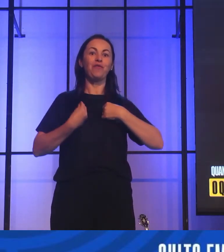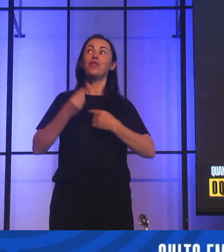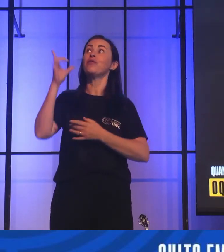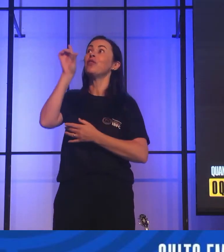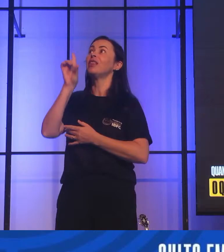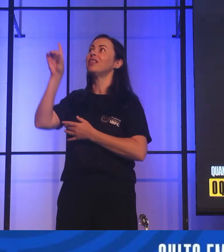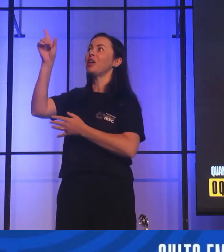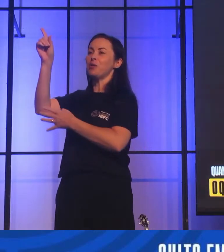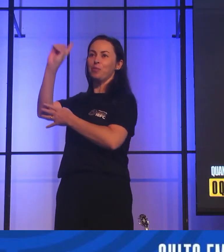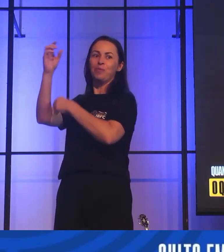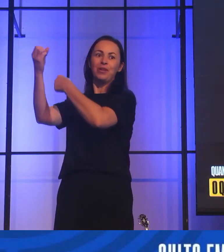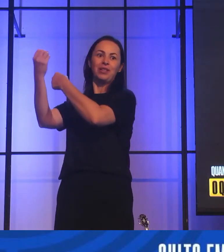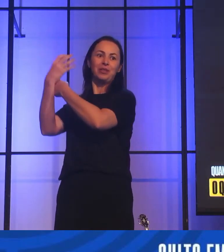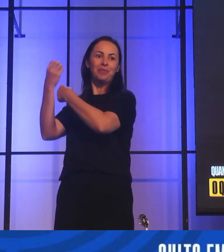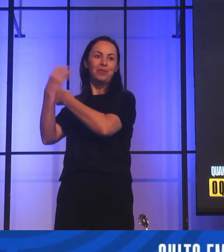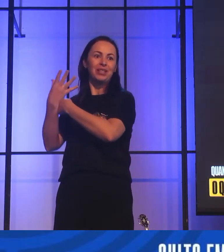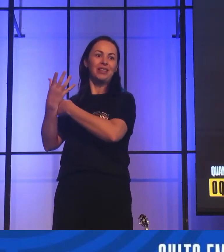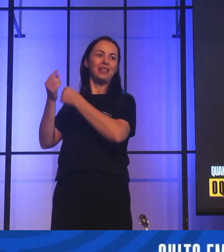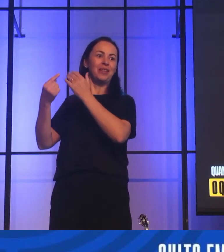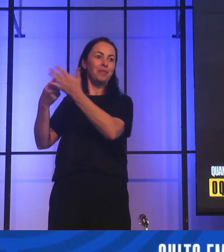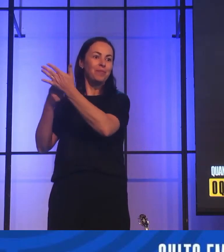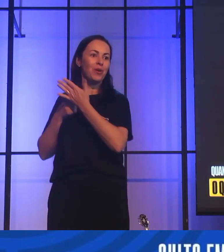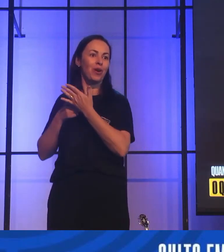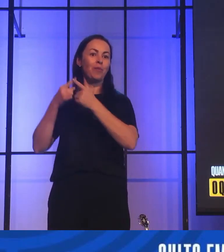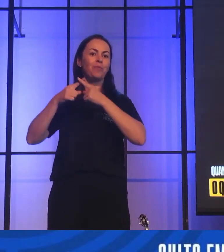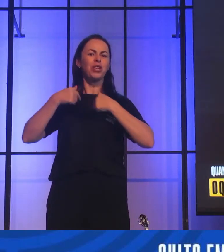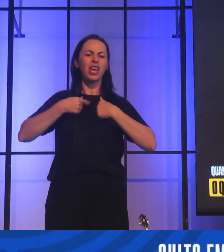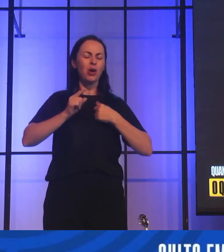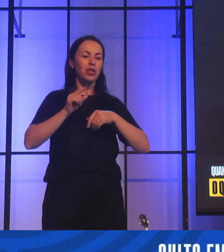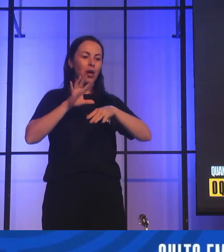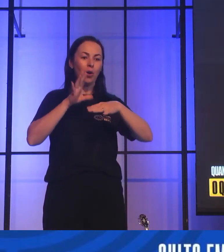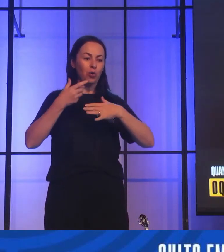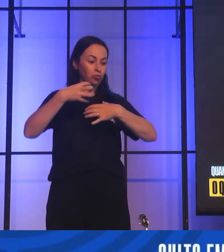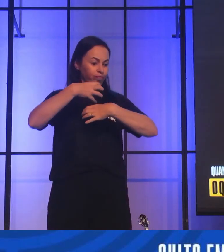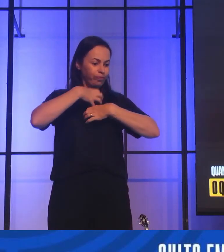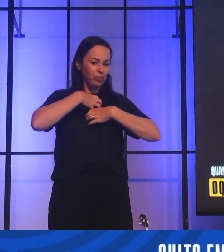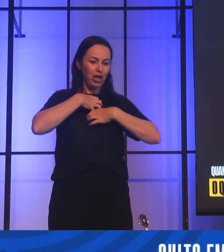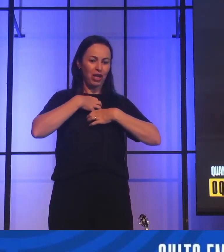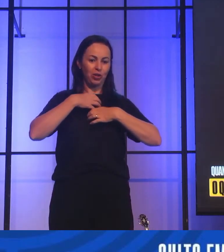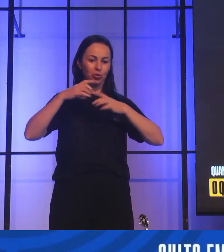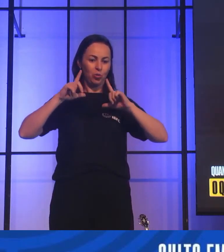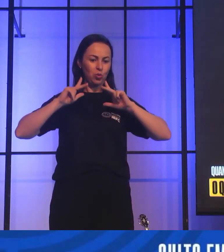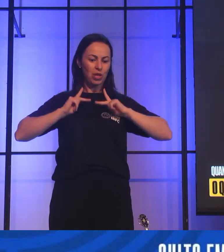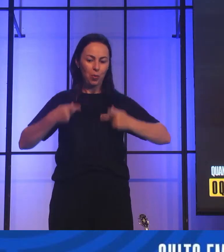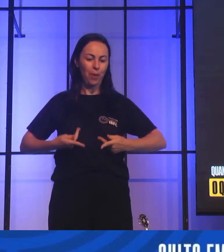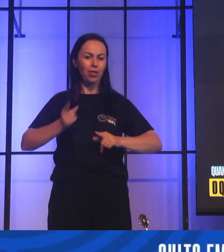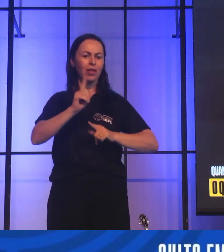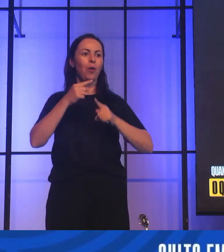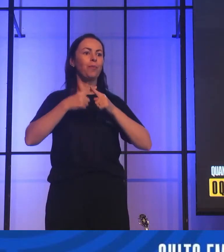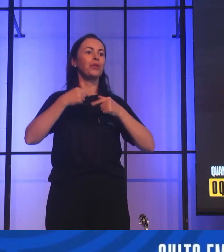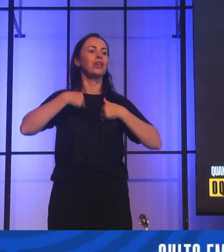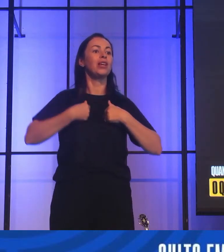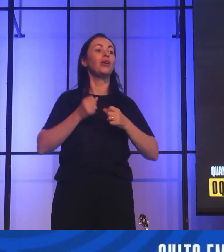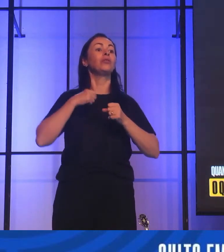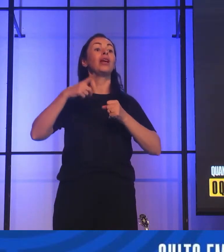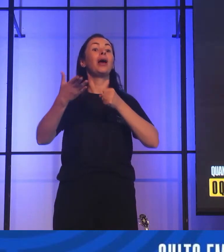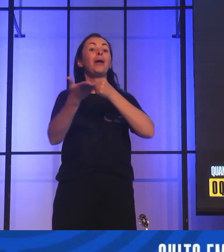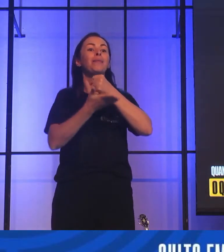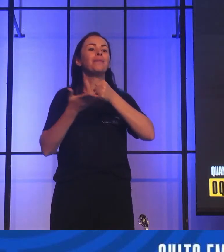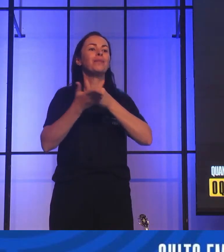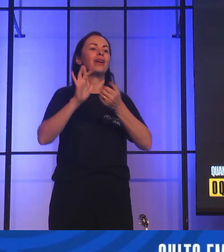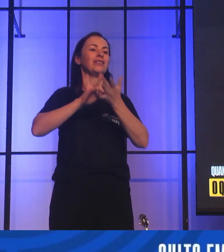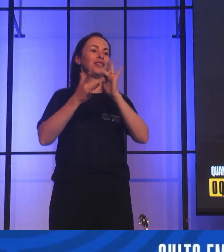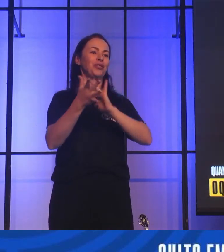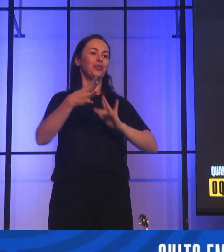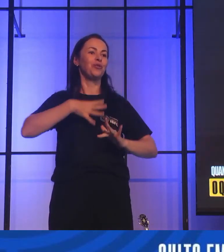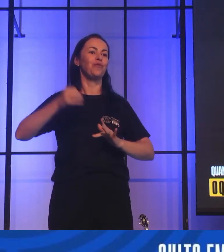vivo não na carne, mas vivo na fé, no Filho de Deus, o qual me amou e se entregou a si mesmo por